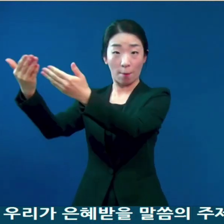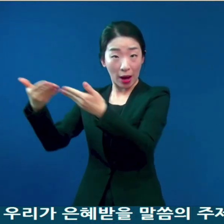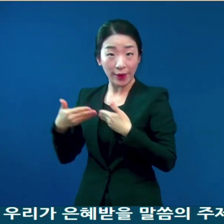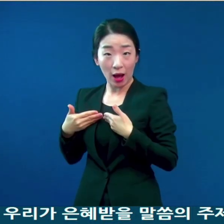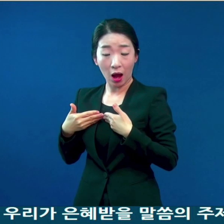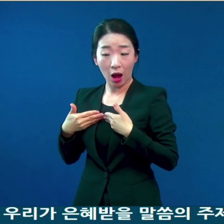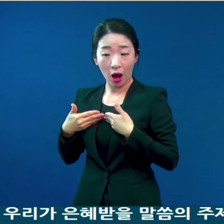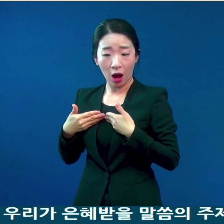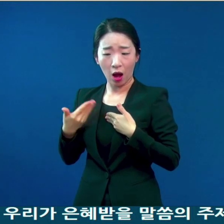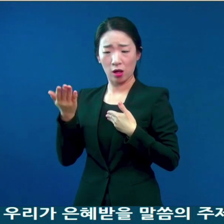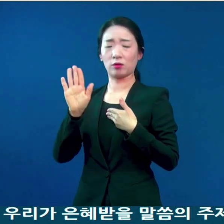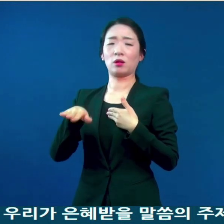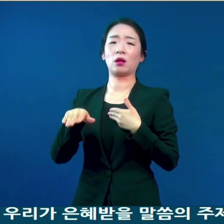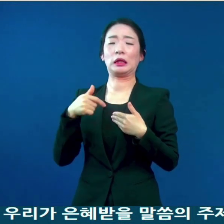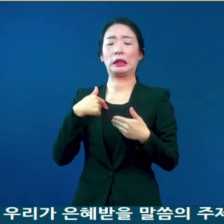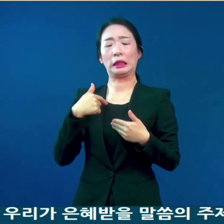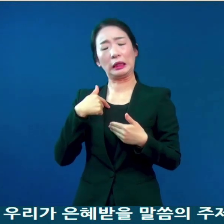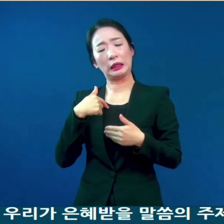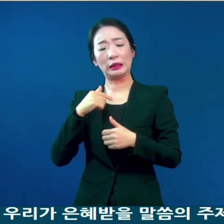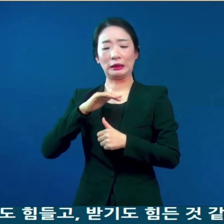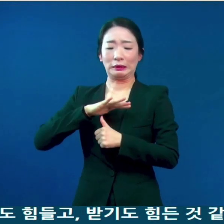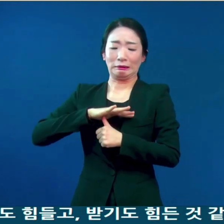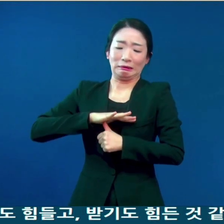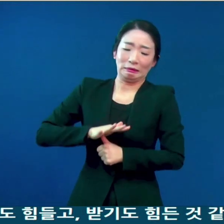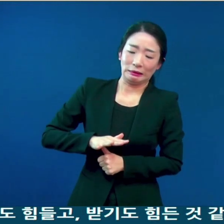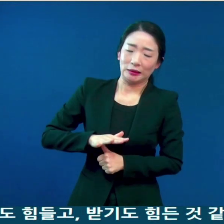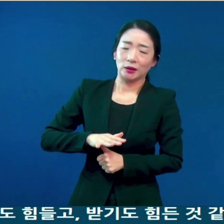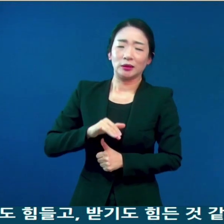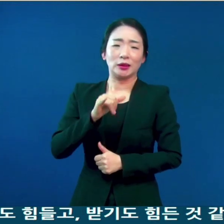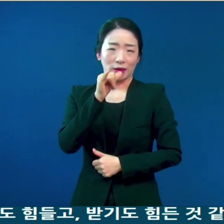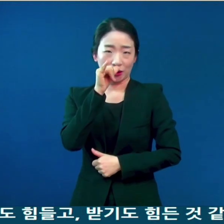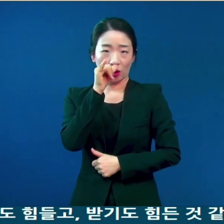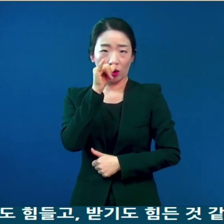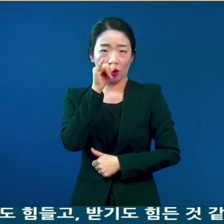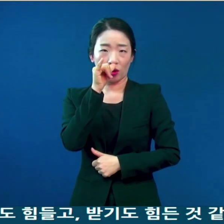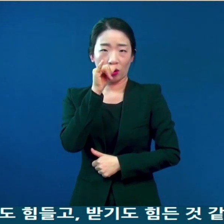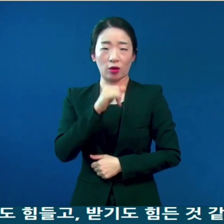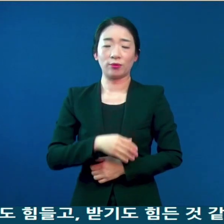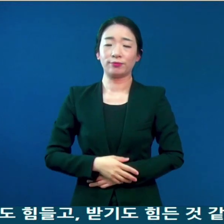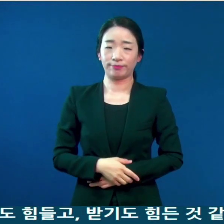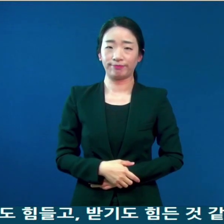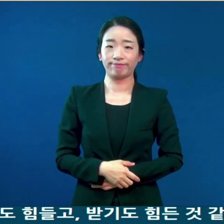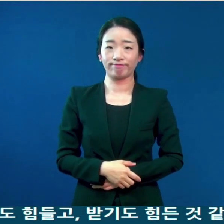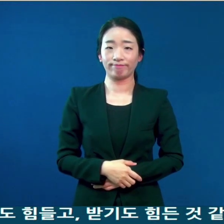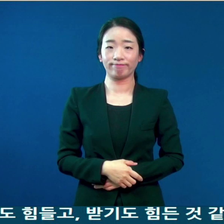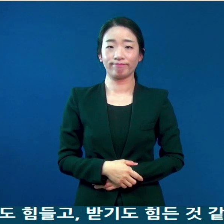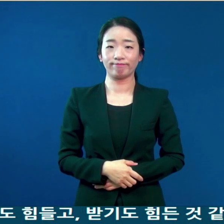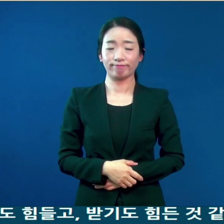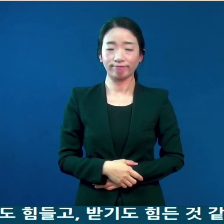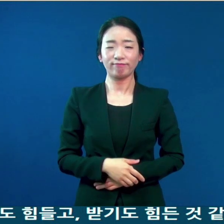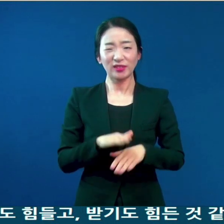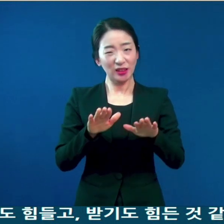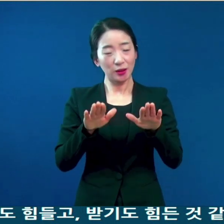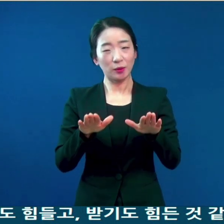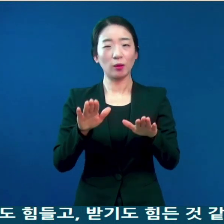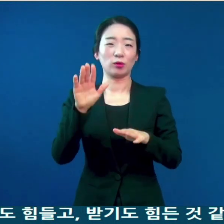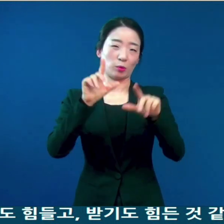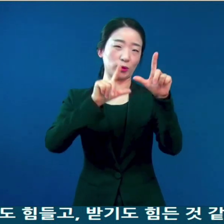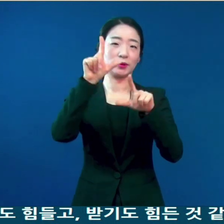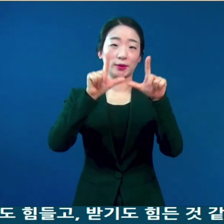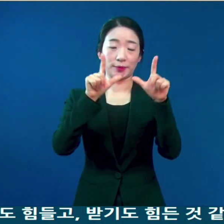같은데 여전히 마음을 짓누르는 자유하지 못한 것들이 우리 안에 있는 것도